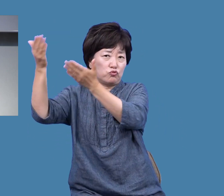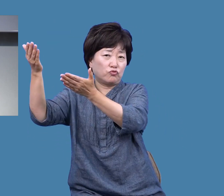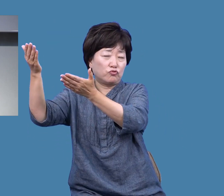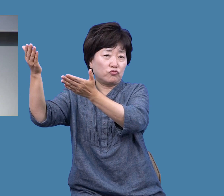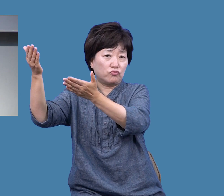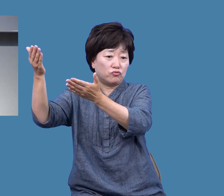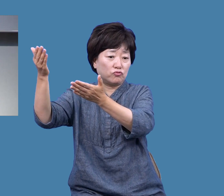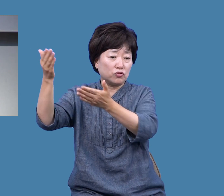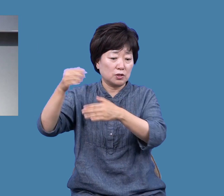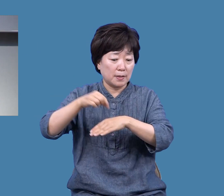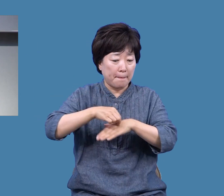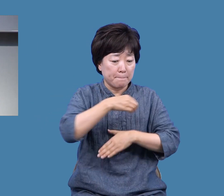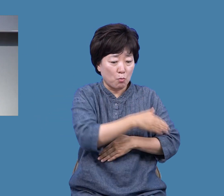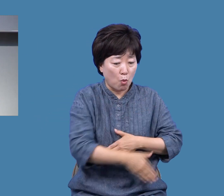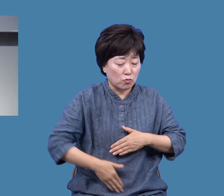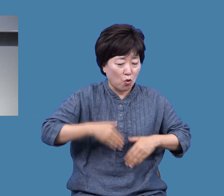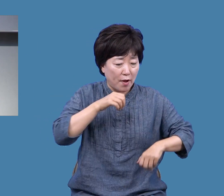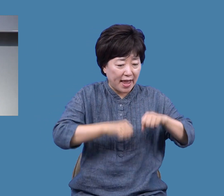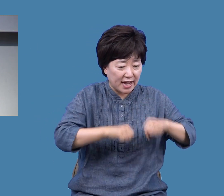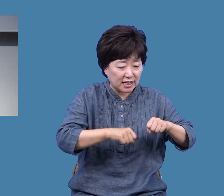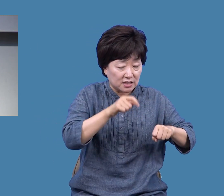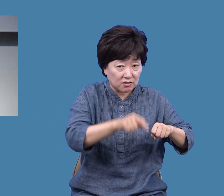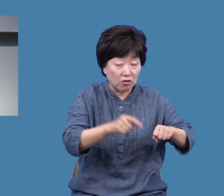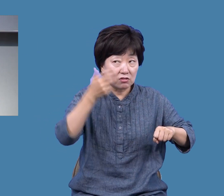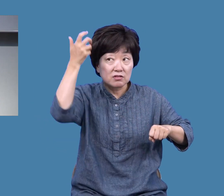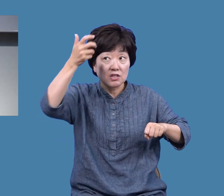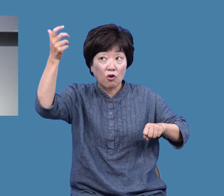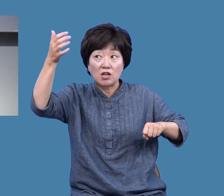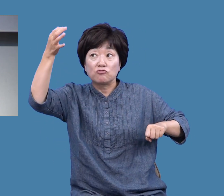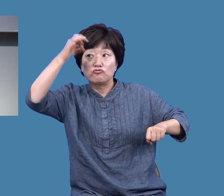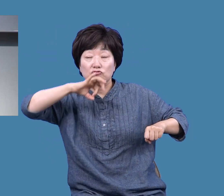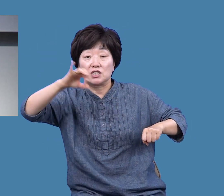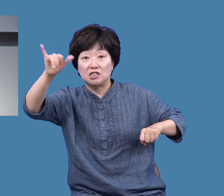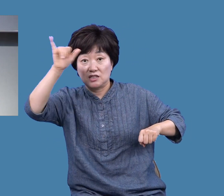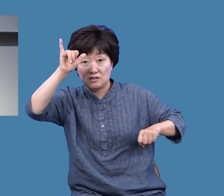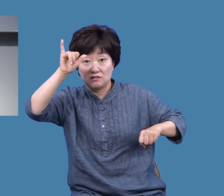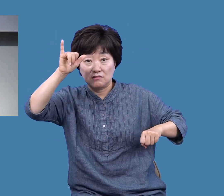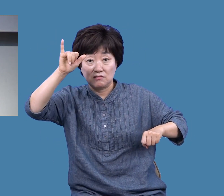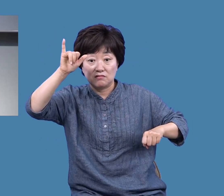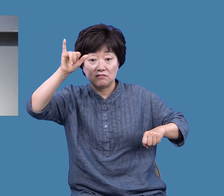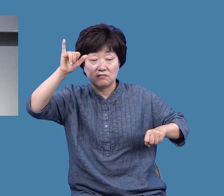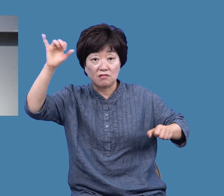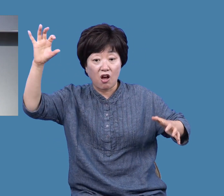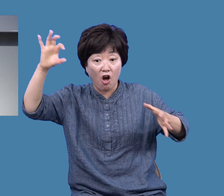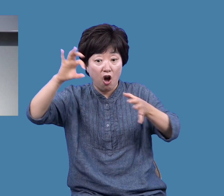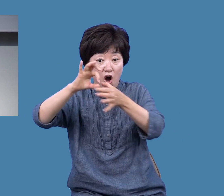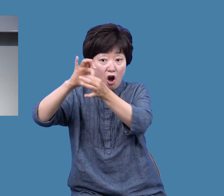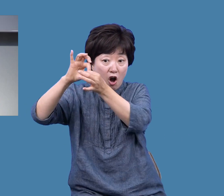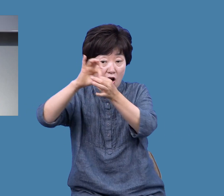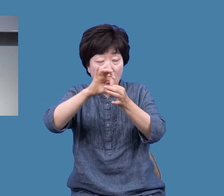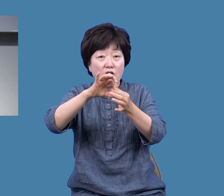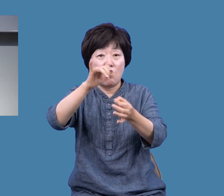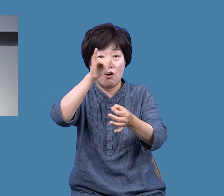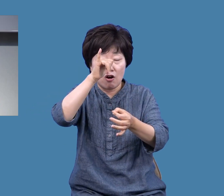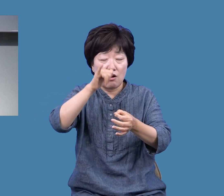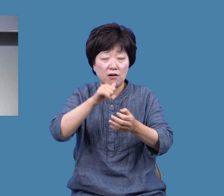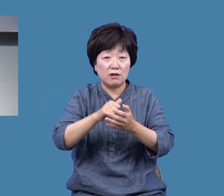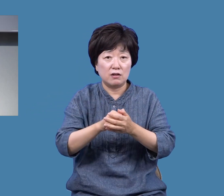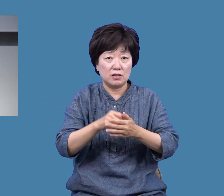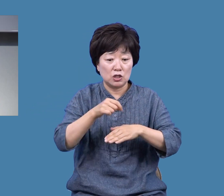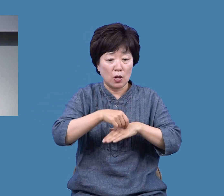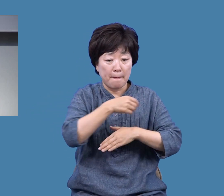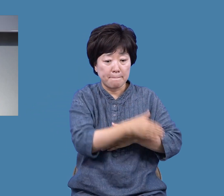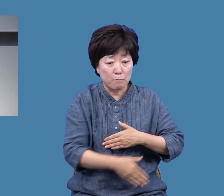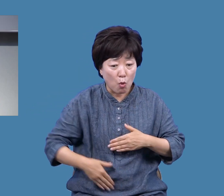또 몸으로 행하는 어떤 것들은 영에게 유익한 것도 있다는 거예요. 분리되어 있지 않다는 거예요. 그래서 우리가 몸으로